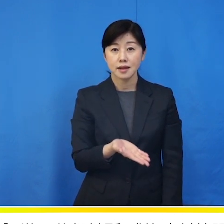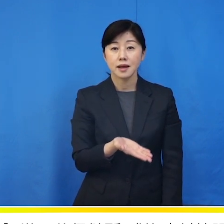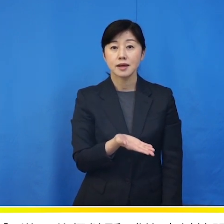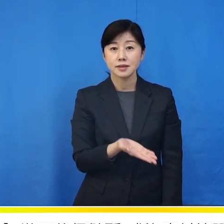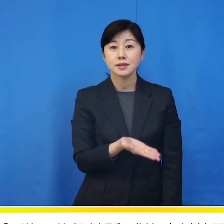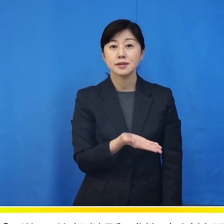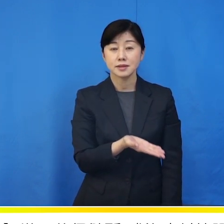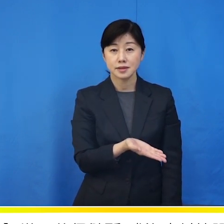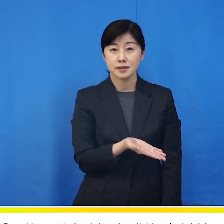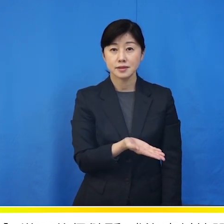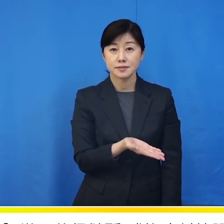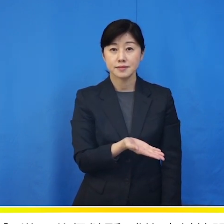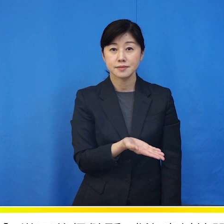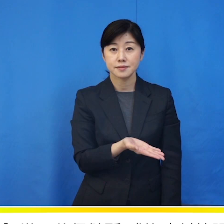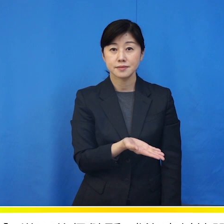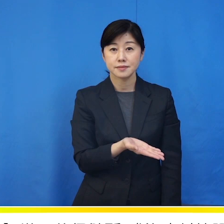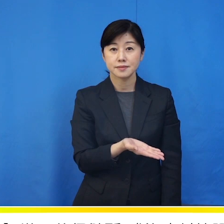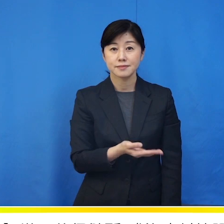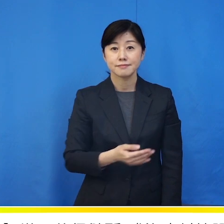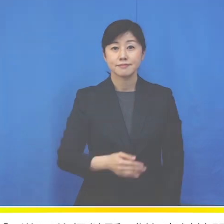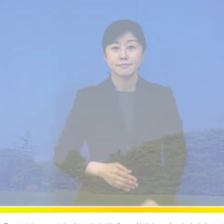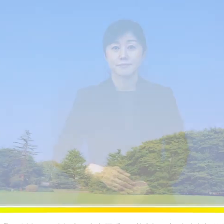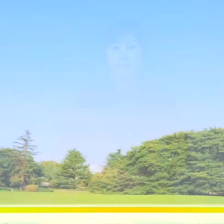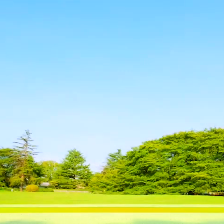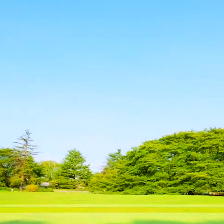22番までどうぞ